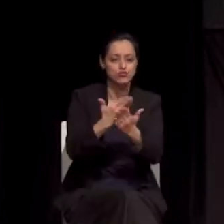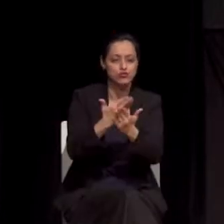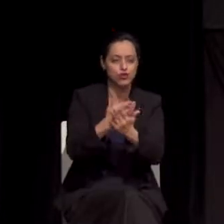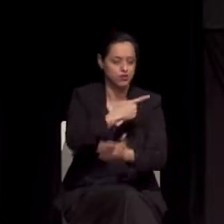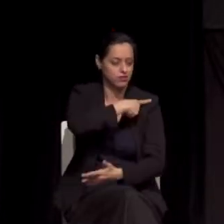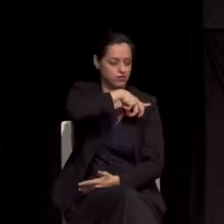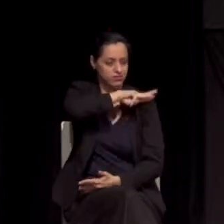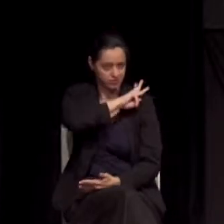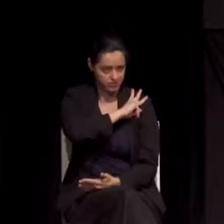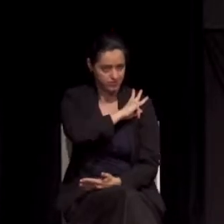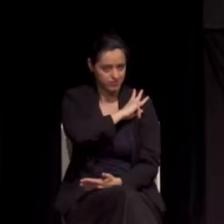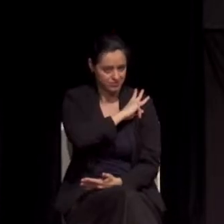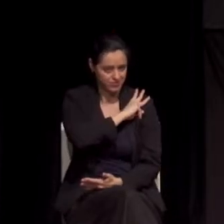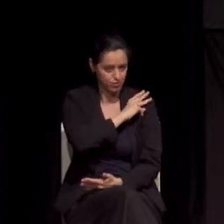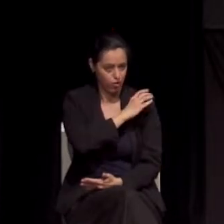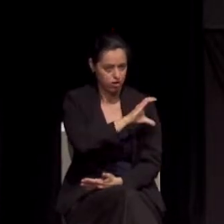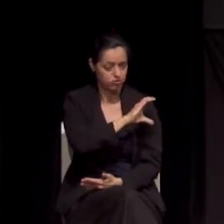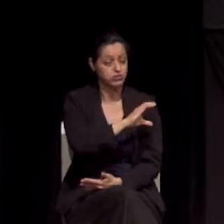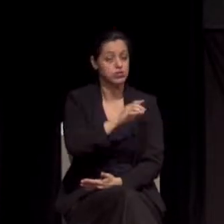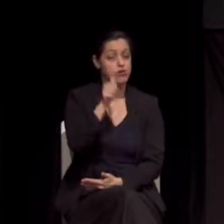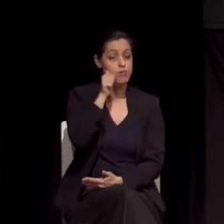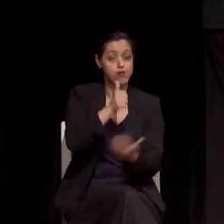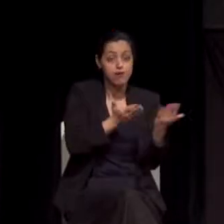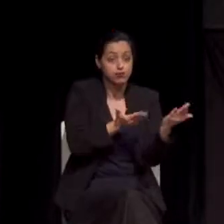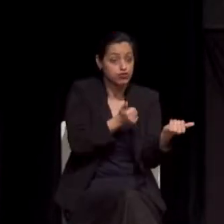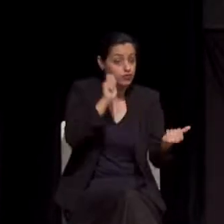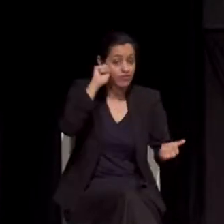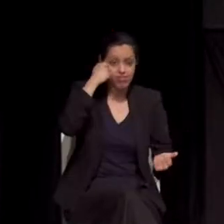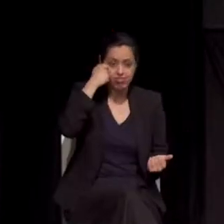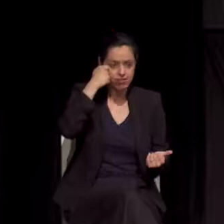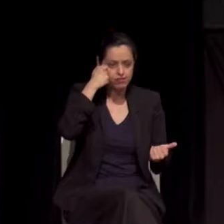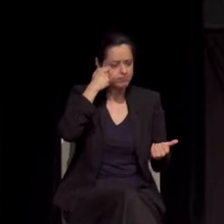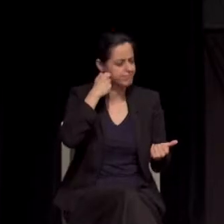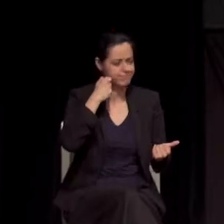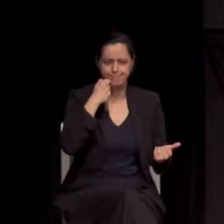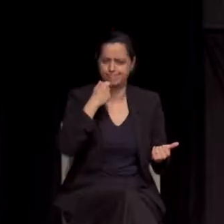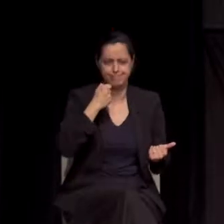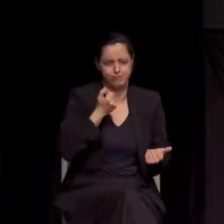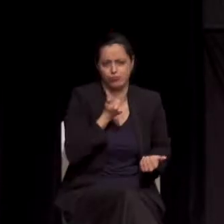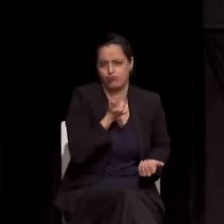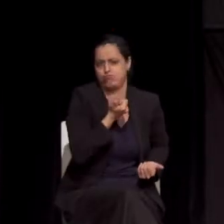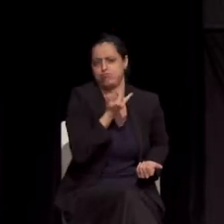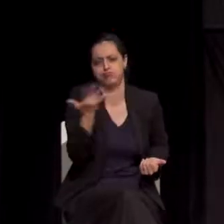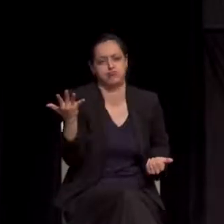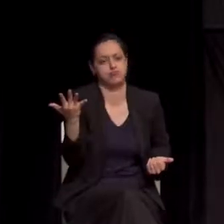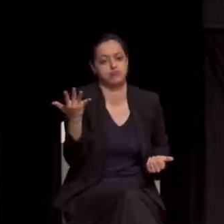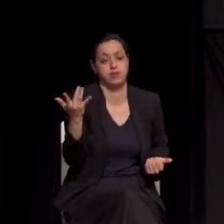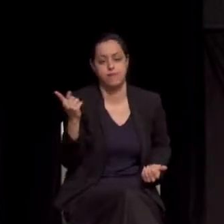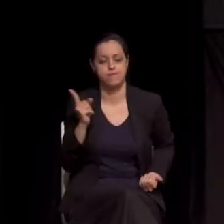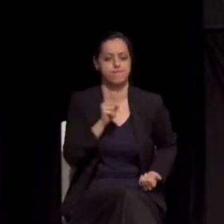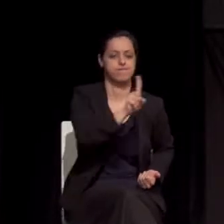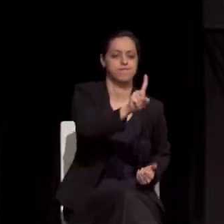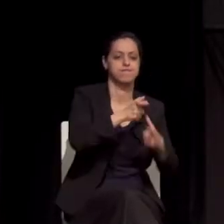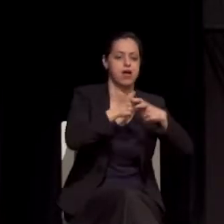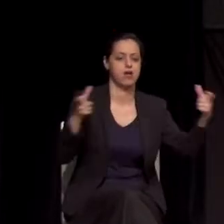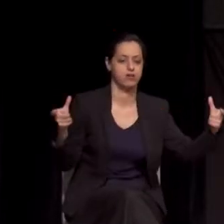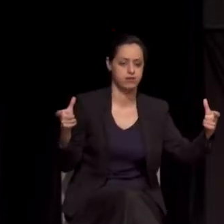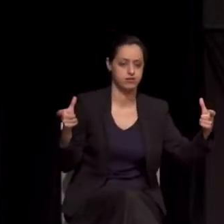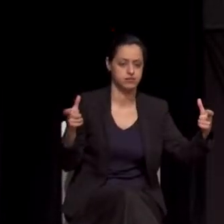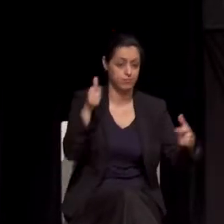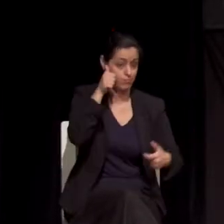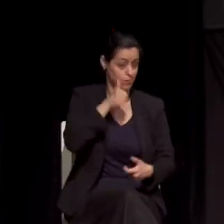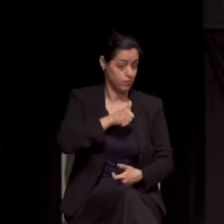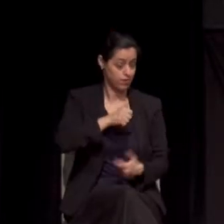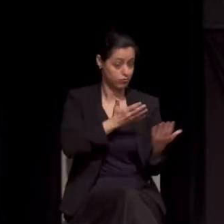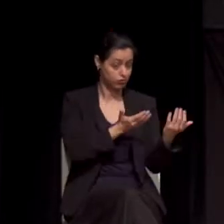Paulo, as jovens mulheres negras estiveram com um protagonismo imenso. E isso